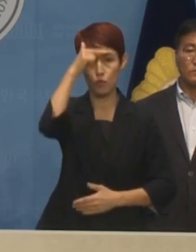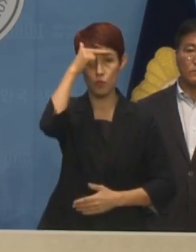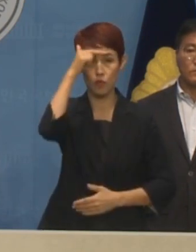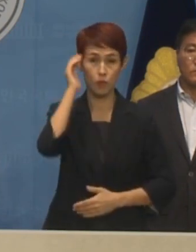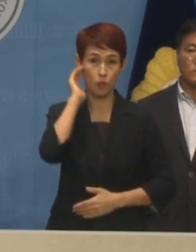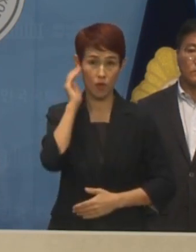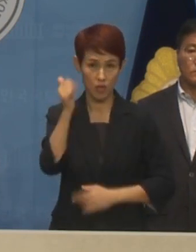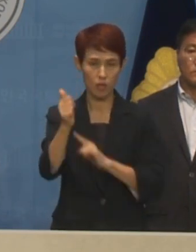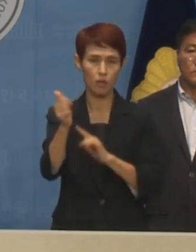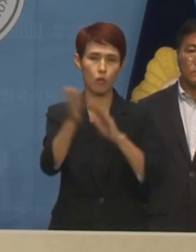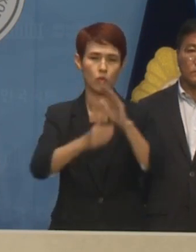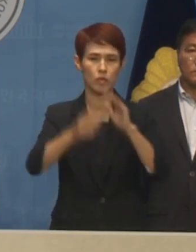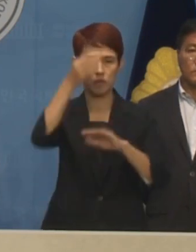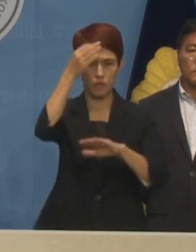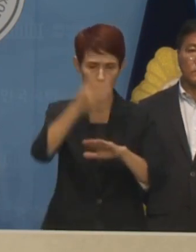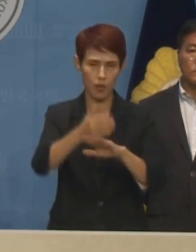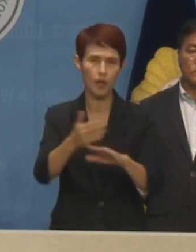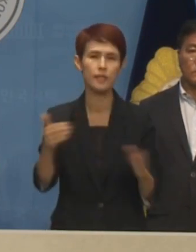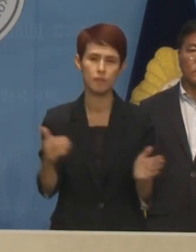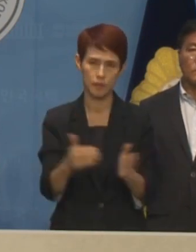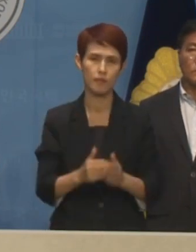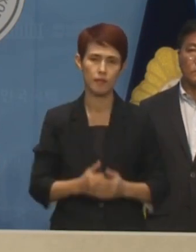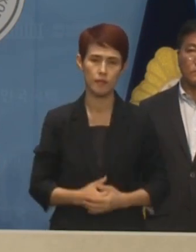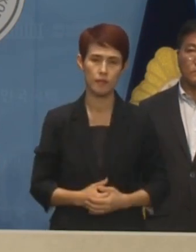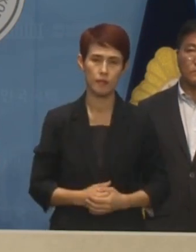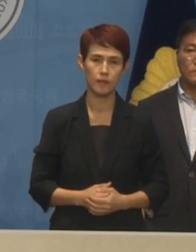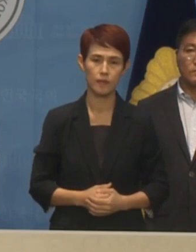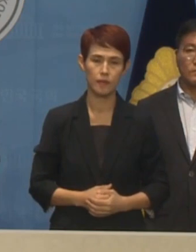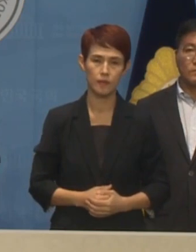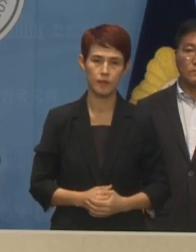대통령의 공식적 사과가 이루어졌습니다.